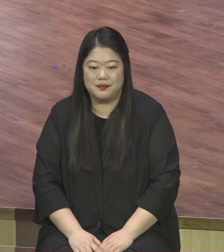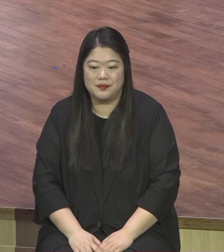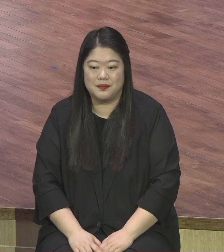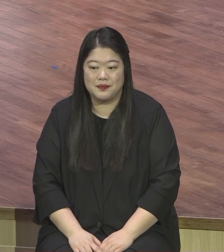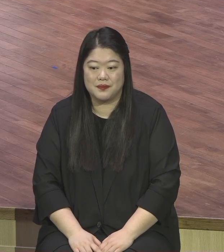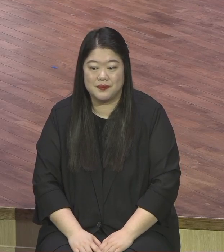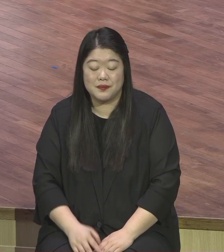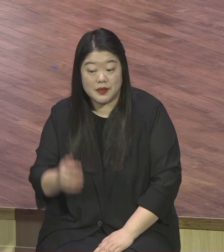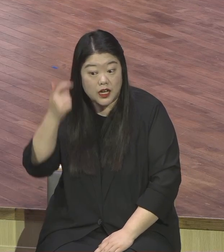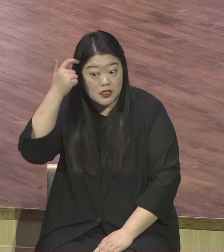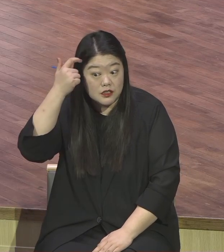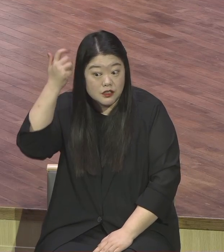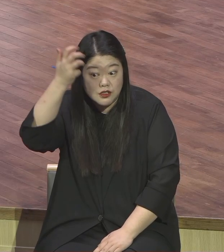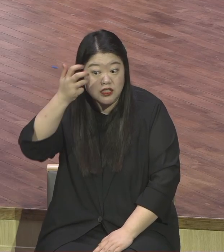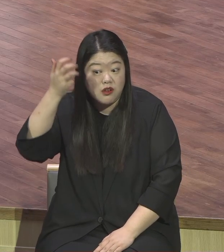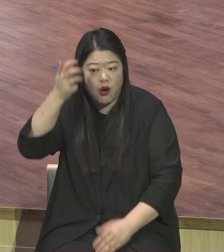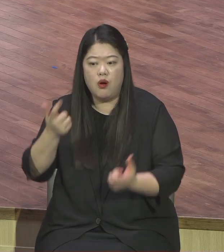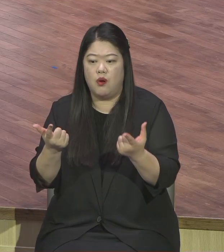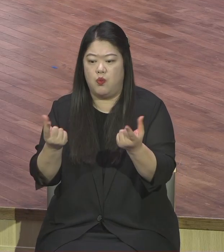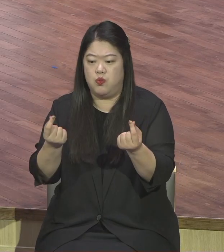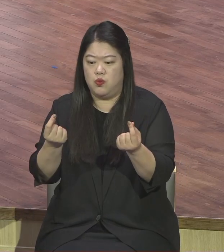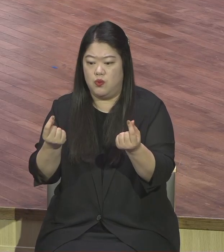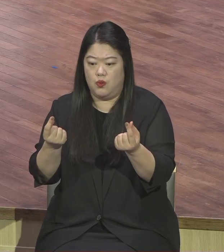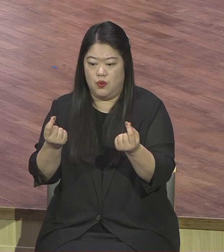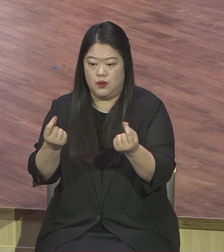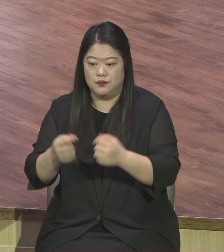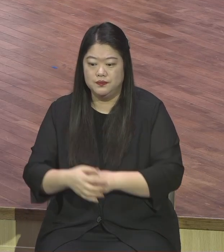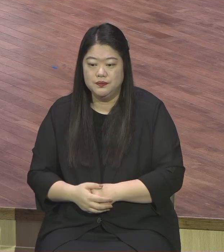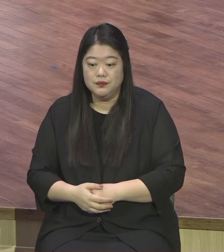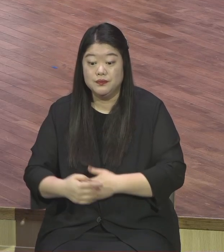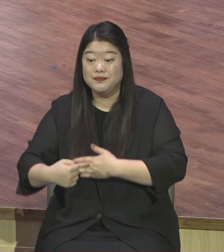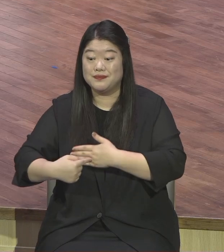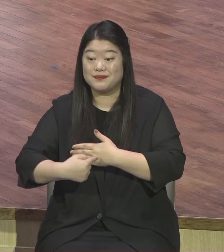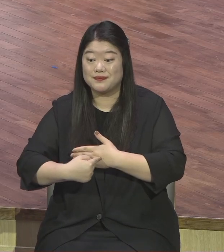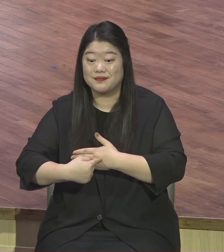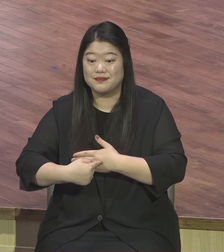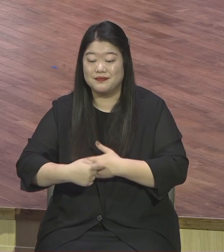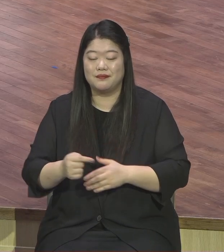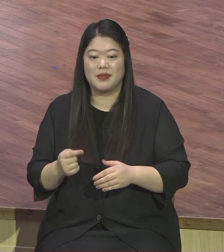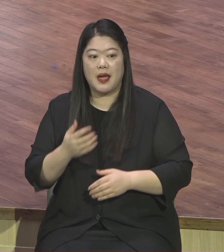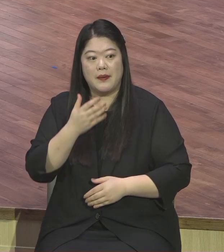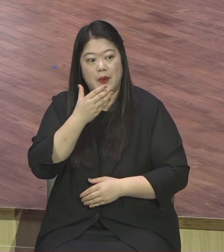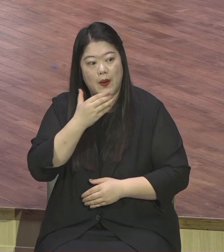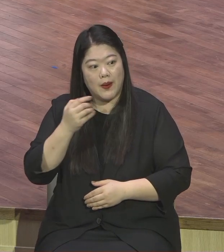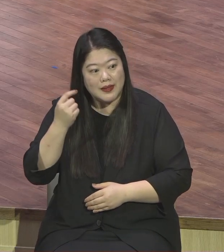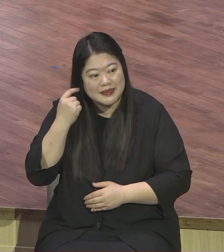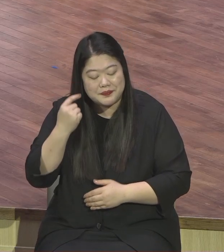영적으로도 지금 우리가 얼마나 많은 사이비, 이단